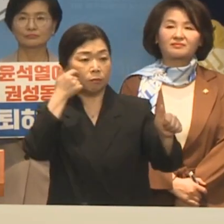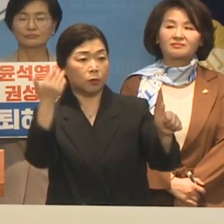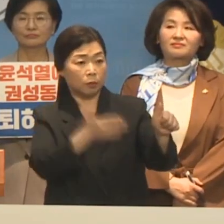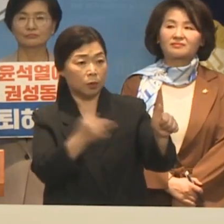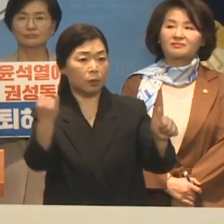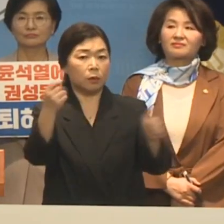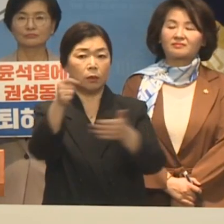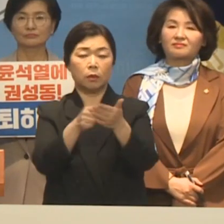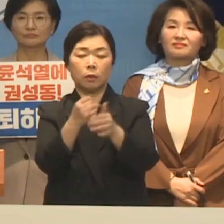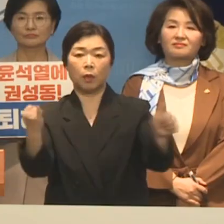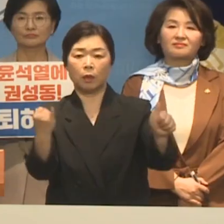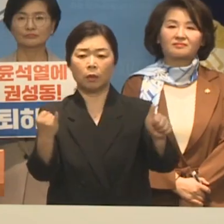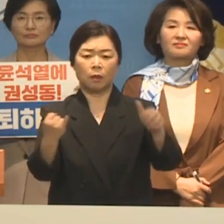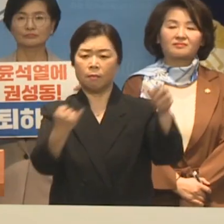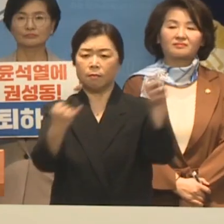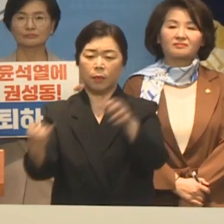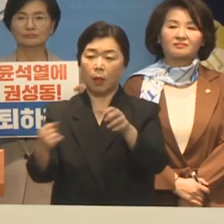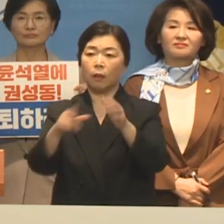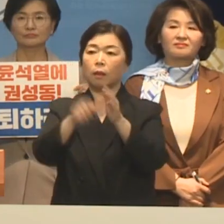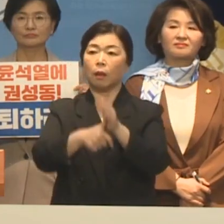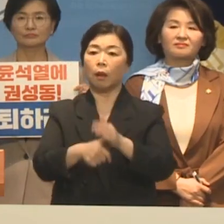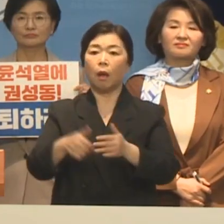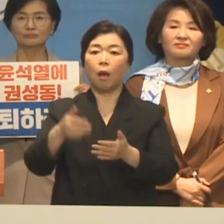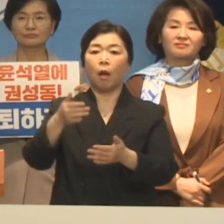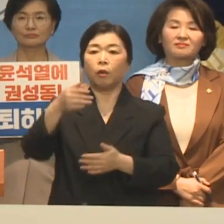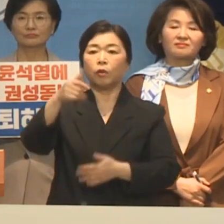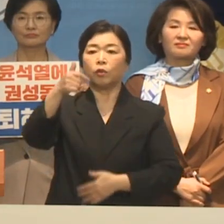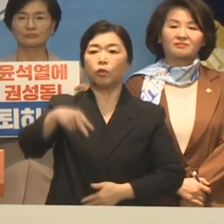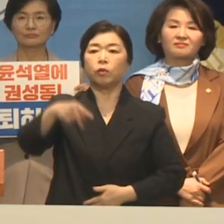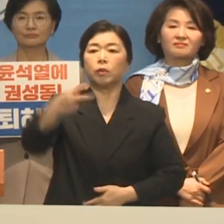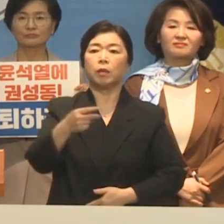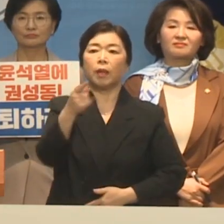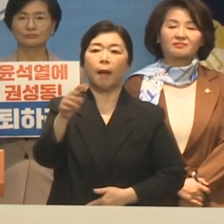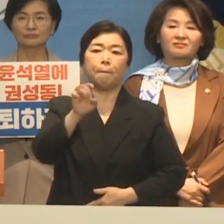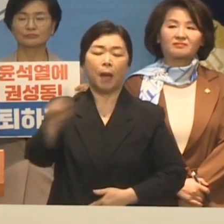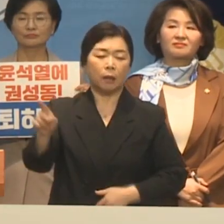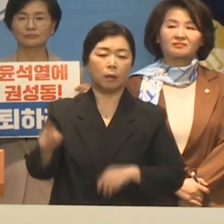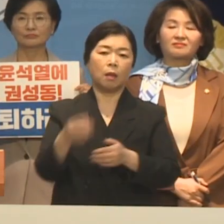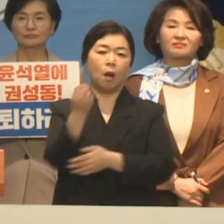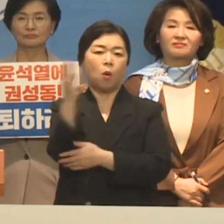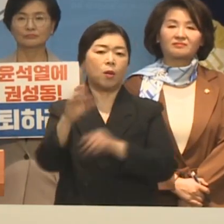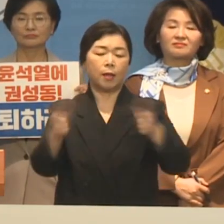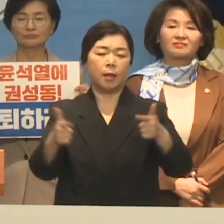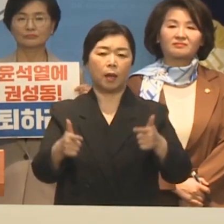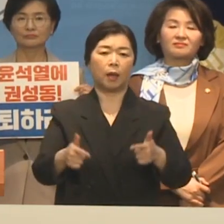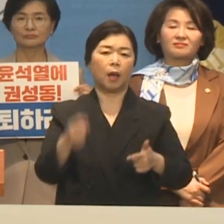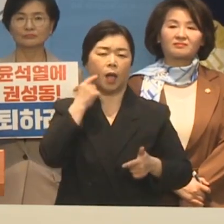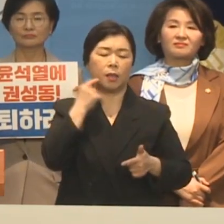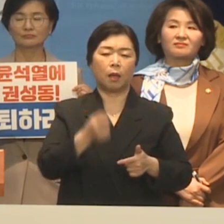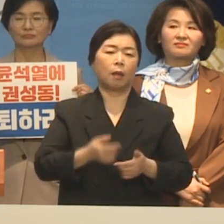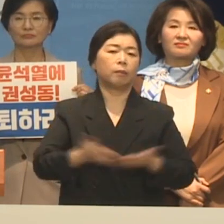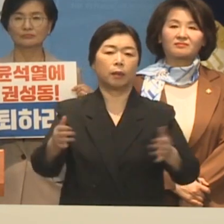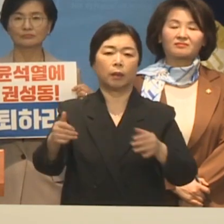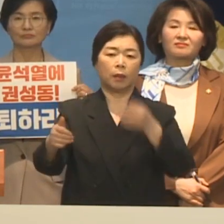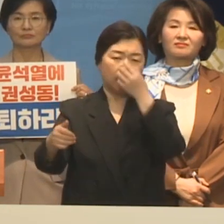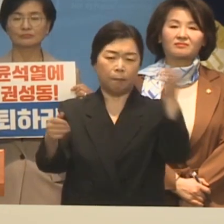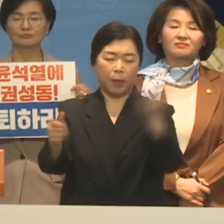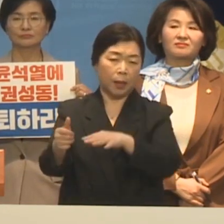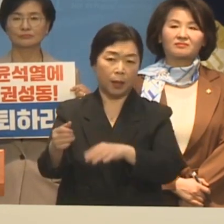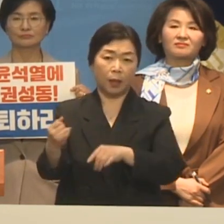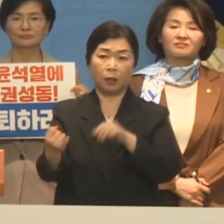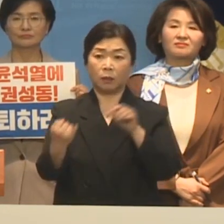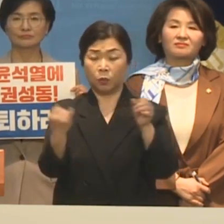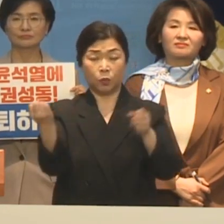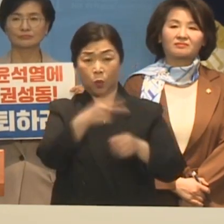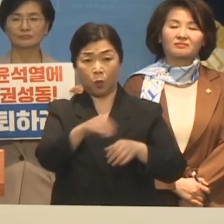기자를 제지하는 과정에서 뉴스타파는 언론이 아니다, 찌라시라고 발언하며 여성 기자의 손목을